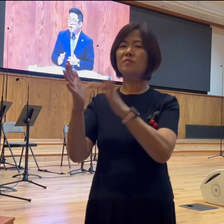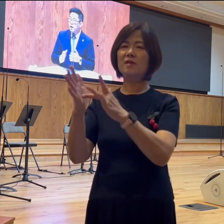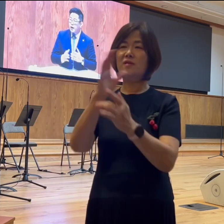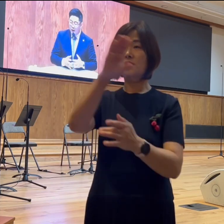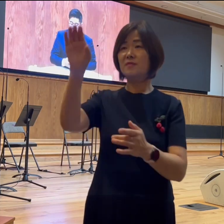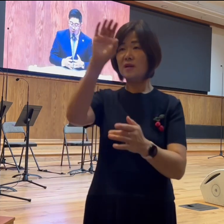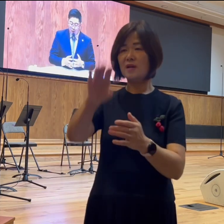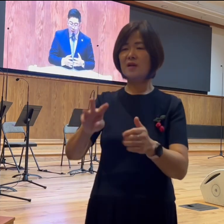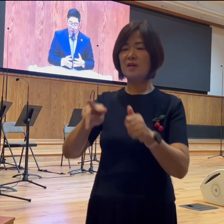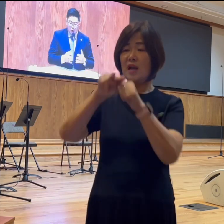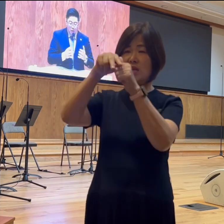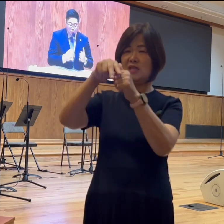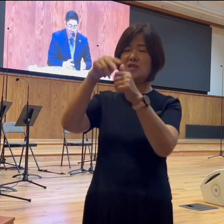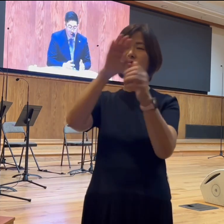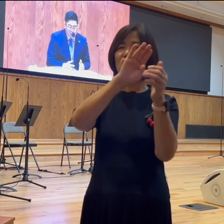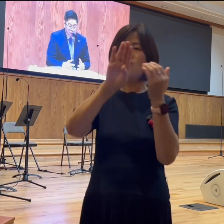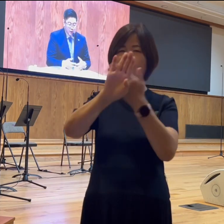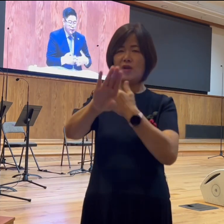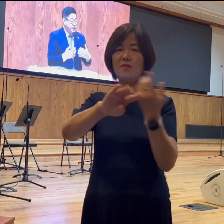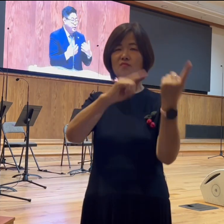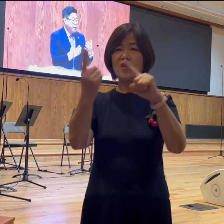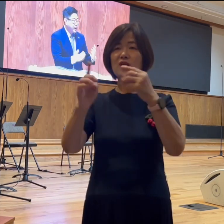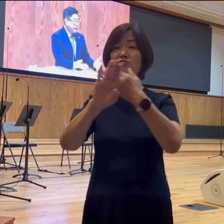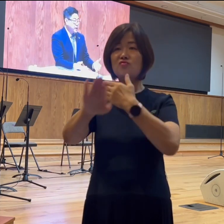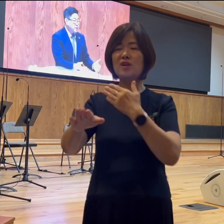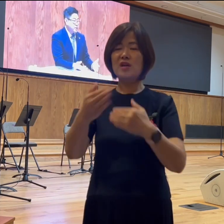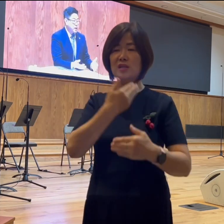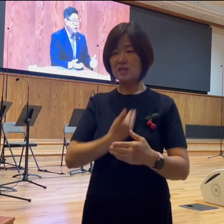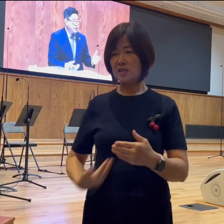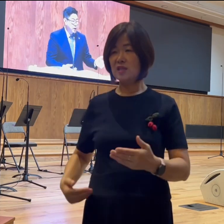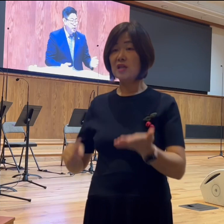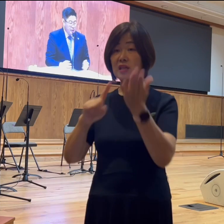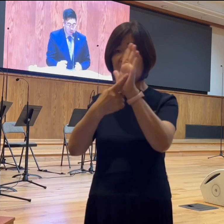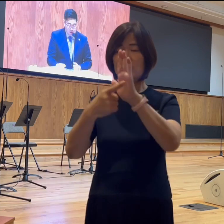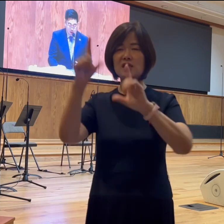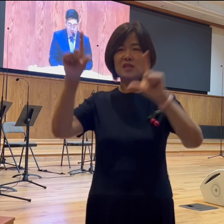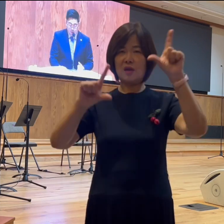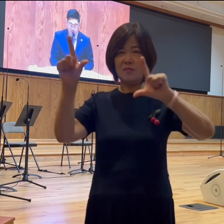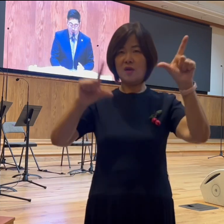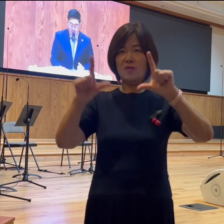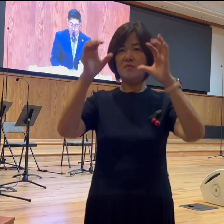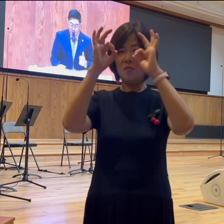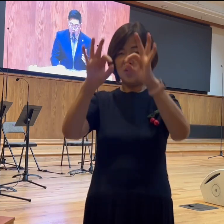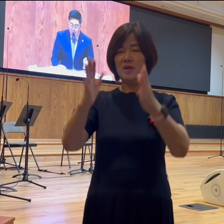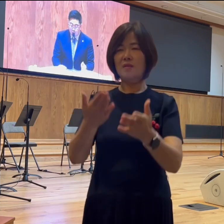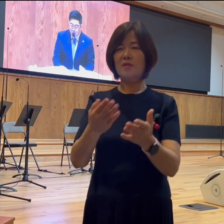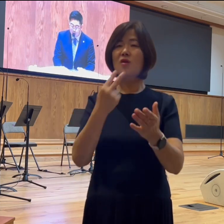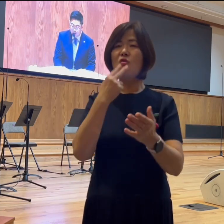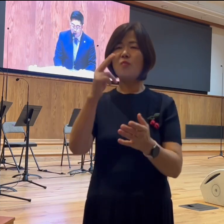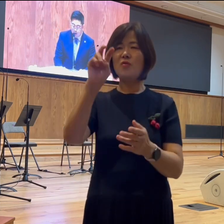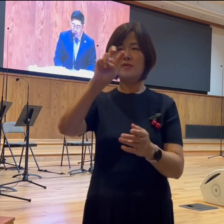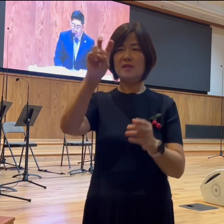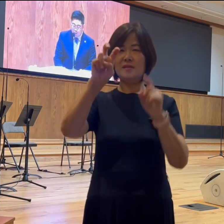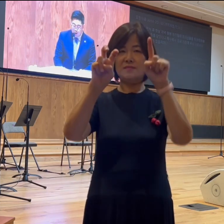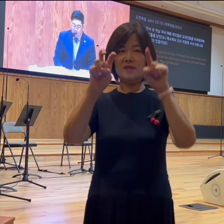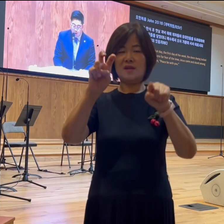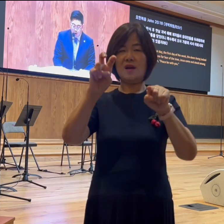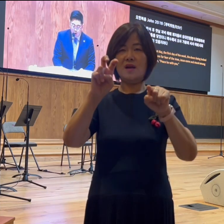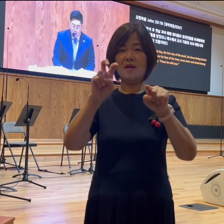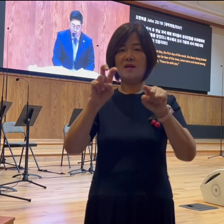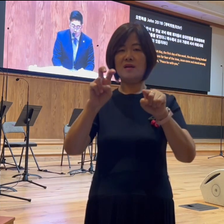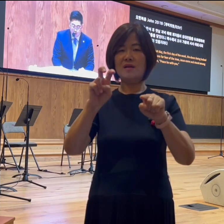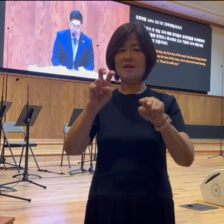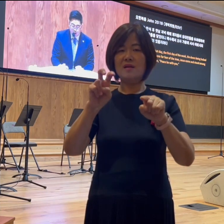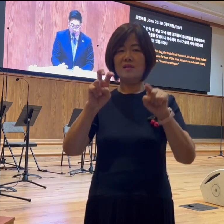십자가에 달리시고 나서 부활하신 후에 제자들에게 나타나신 그 장면을 잠깐 살펴보겠습니다. 요한복음 20장에 나오는 본문인데요,